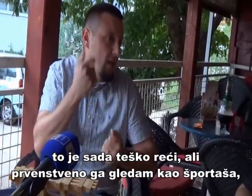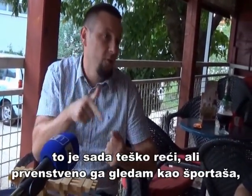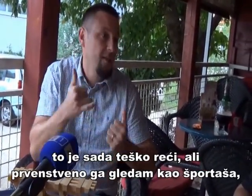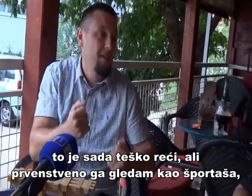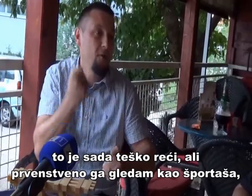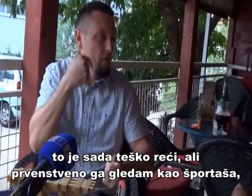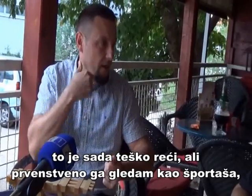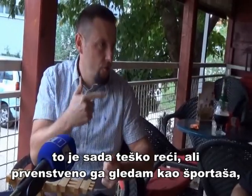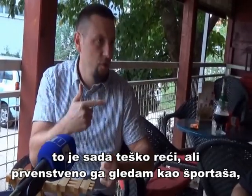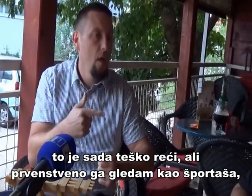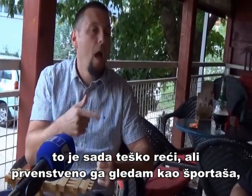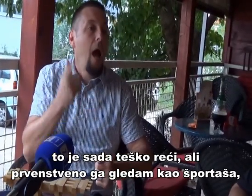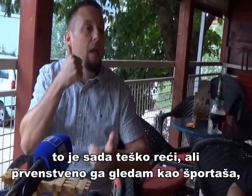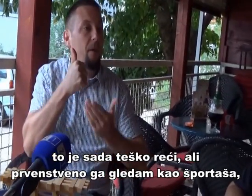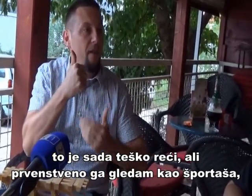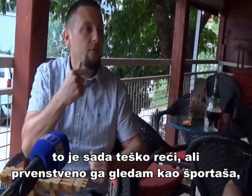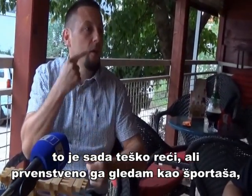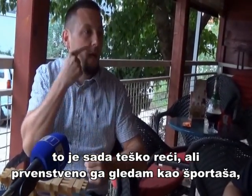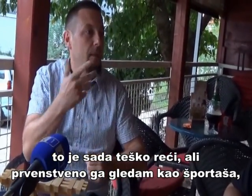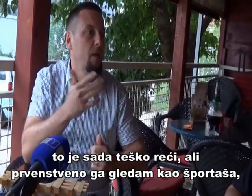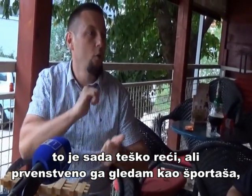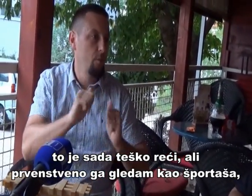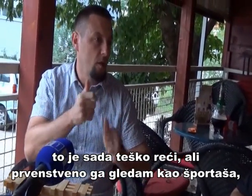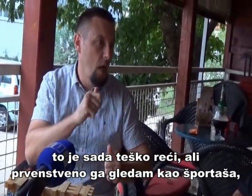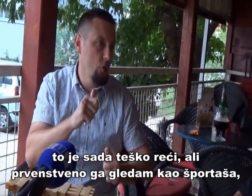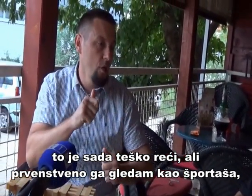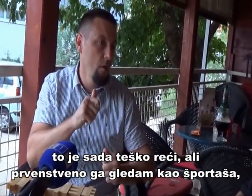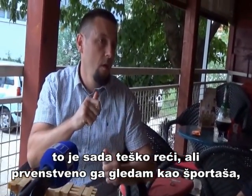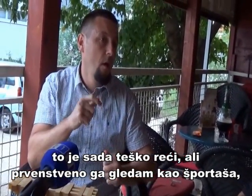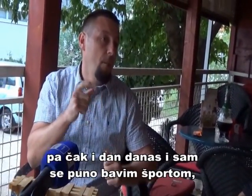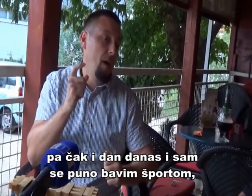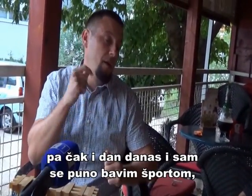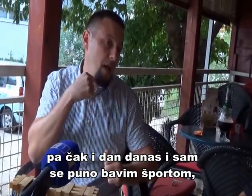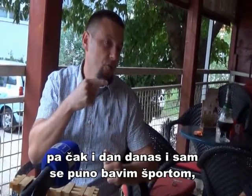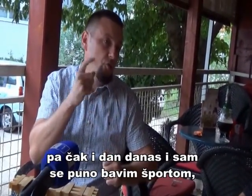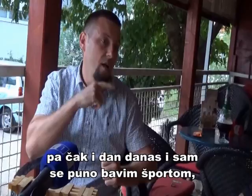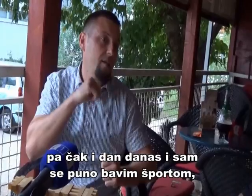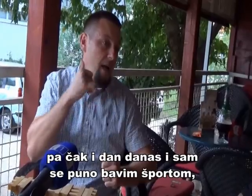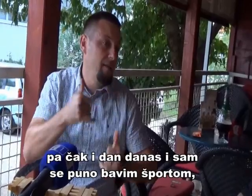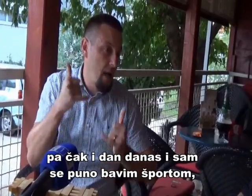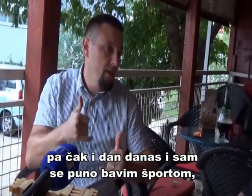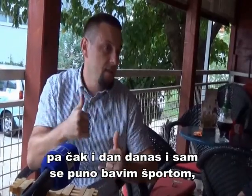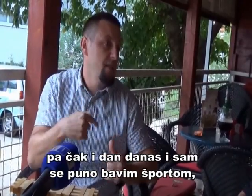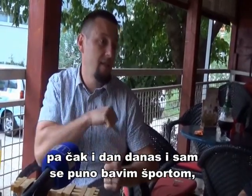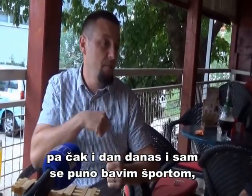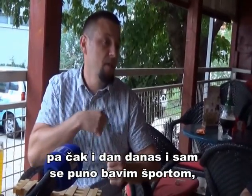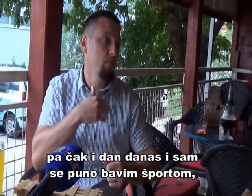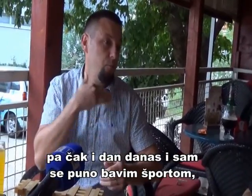to je sada teško reći. Ali prvenstveno ga gledam kao sportaša, pa kažem čak dan danas i sam se